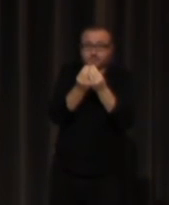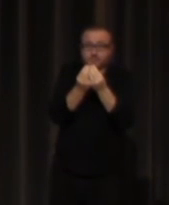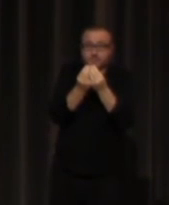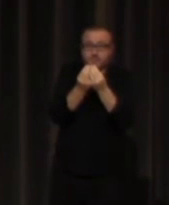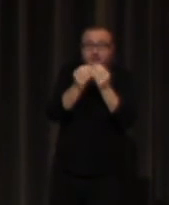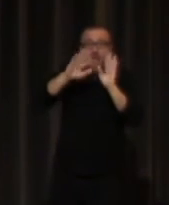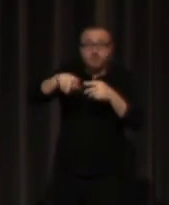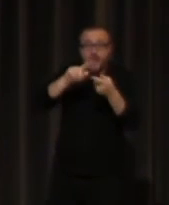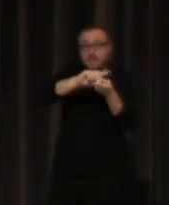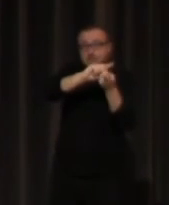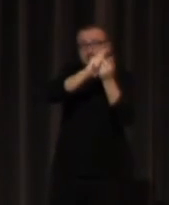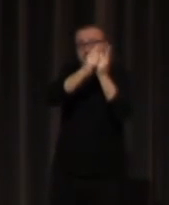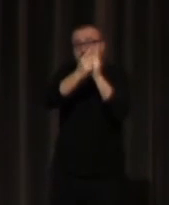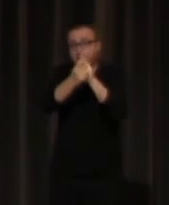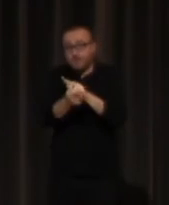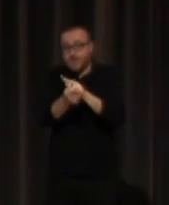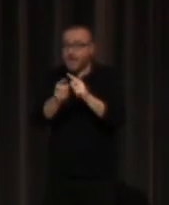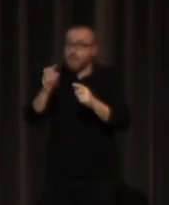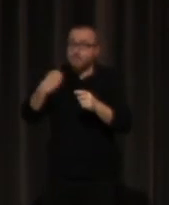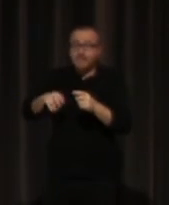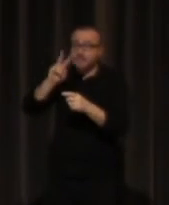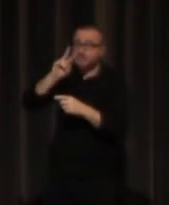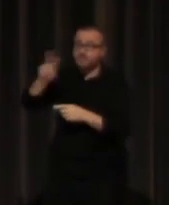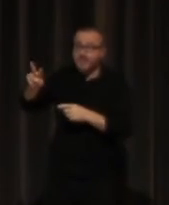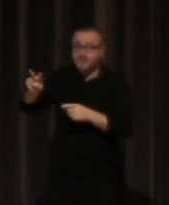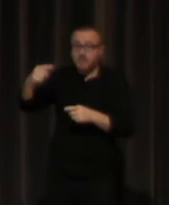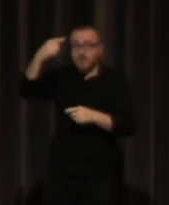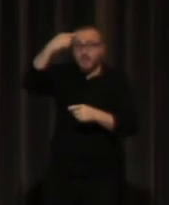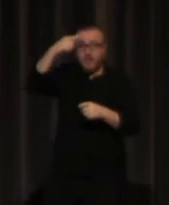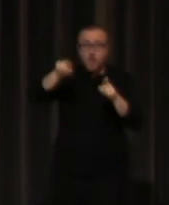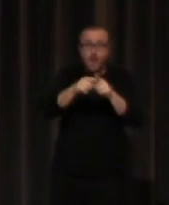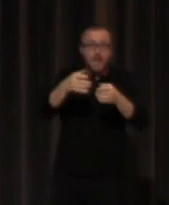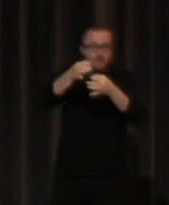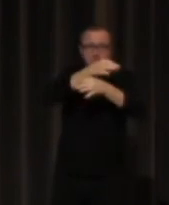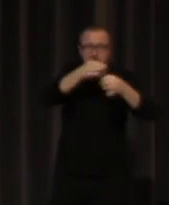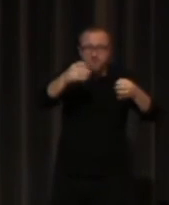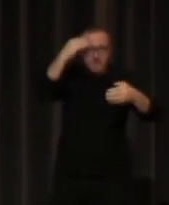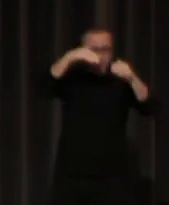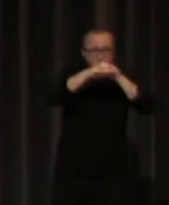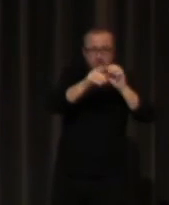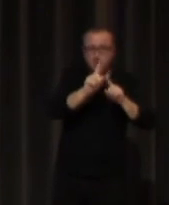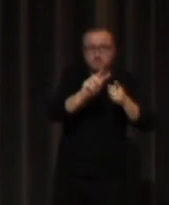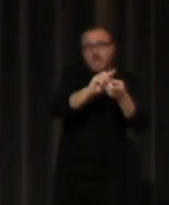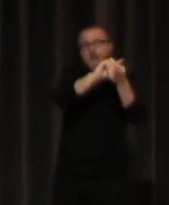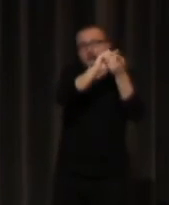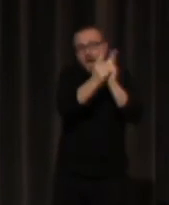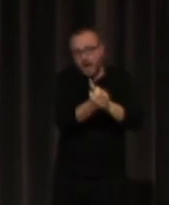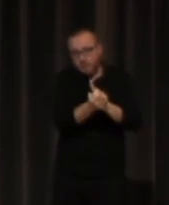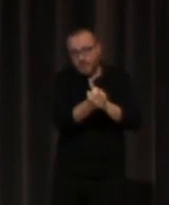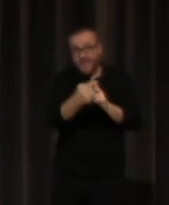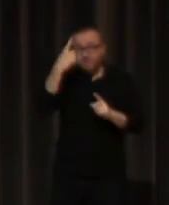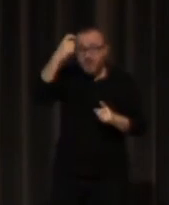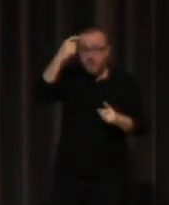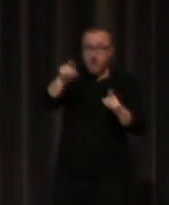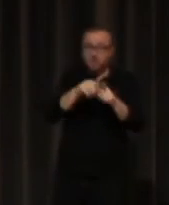transforma. Les imatges es tornen inestables, interpretables, es modifiquen. Allò que recordem